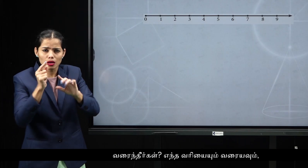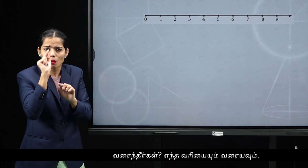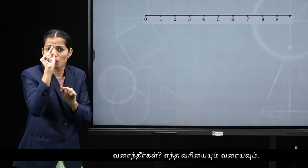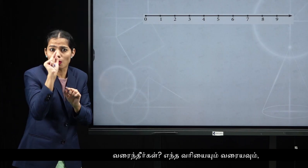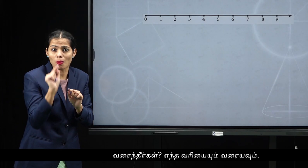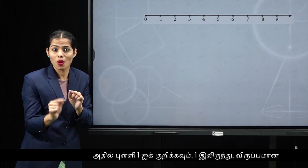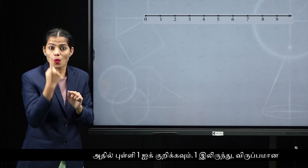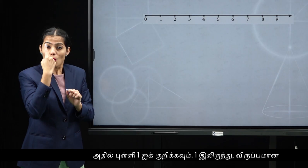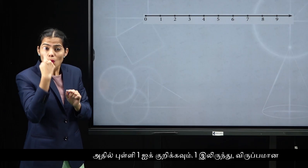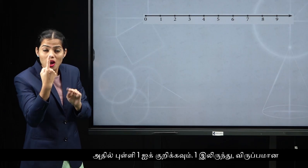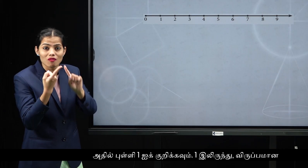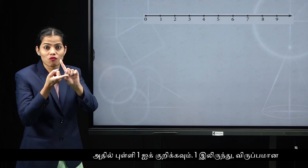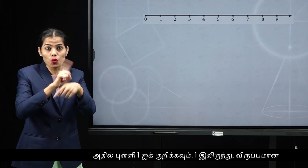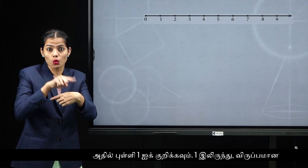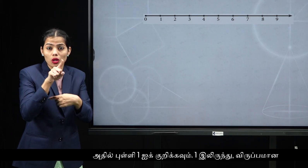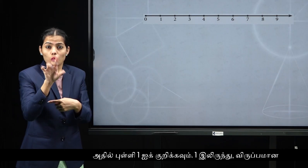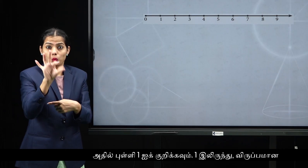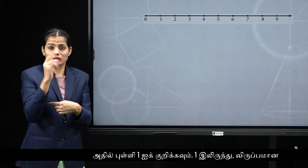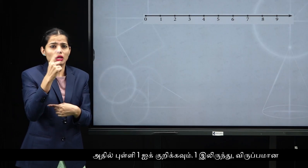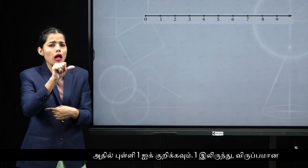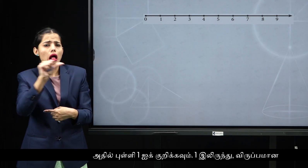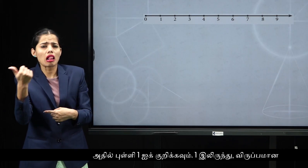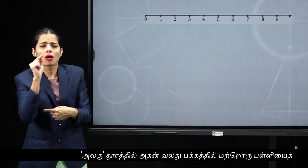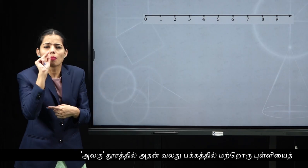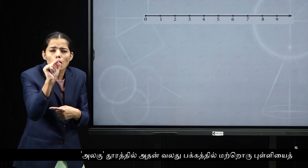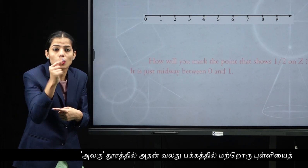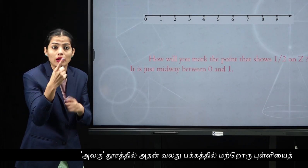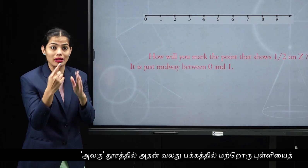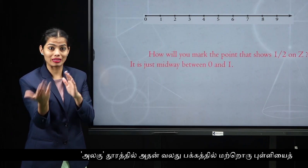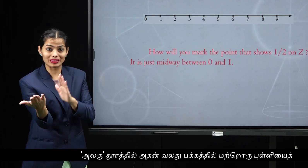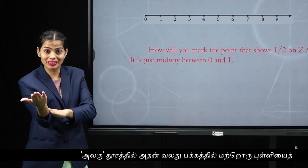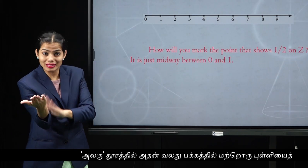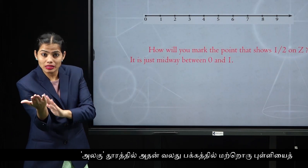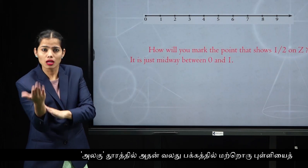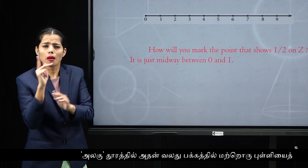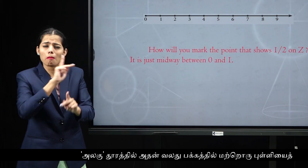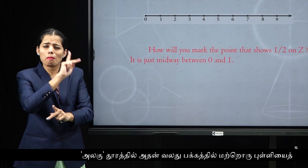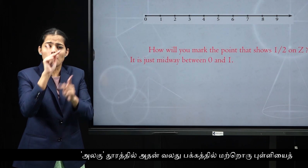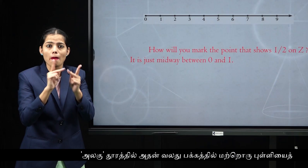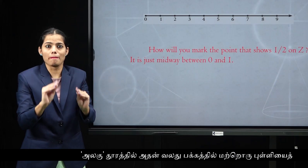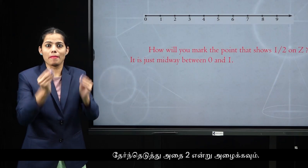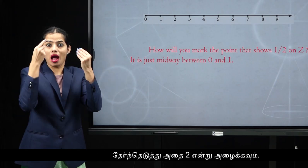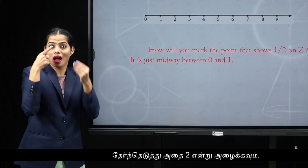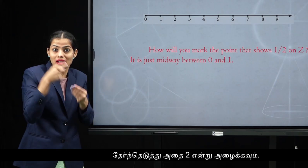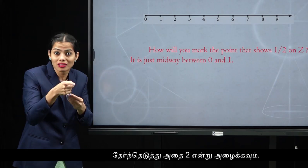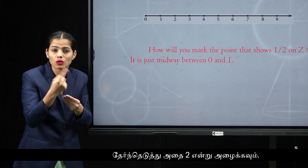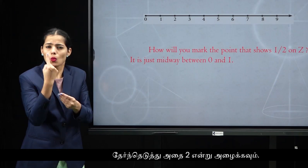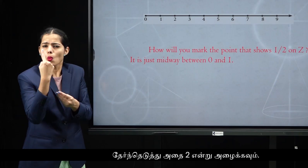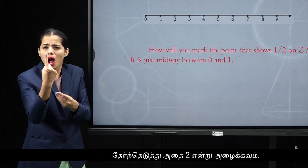வரியையும் வரையவும். அதில் புள்ளி 1ஐ குறிக்கவும். 1லிருந்து விருப்பமான அலகு தூரத்தில் அதன்